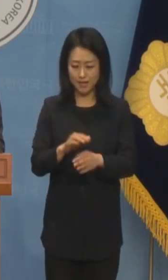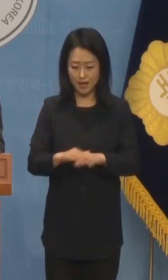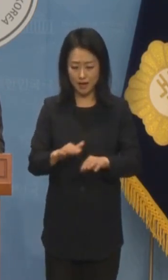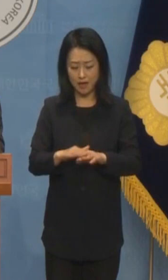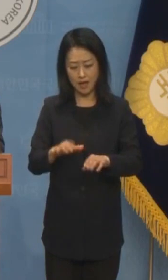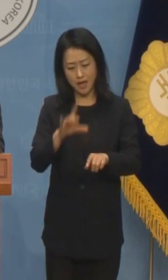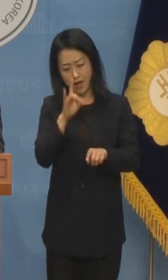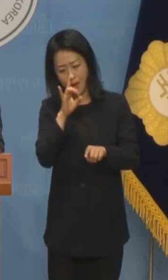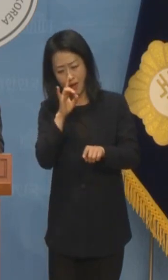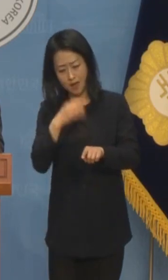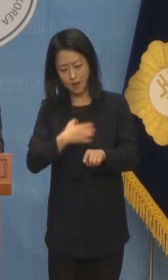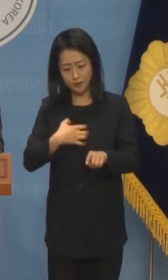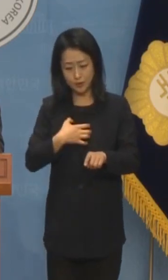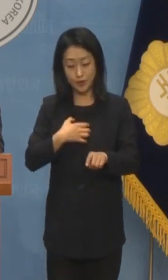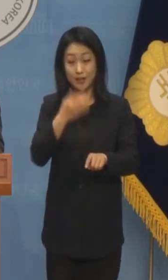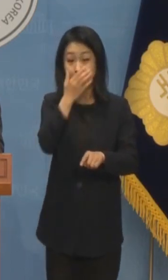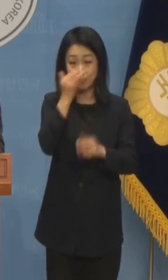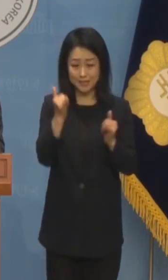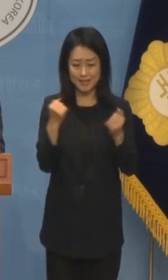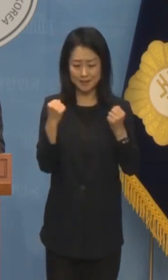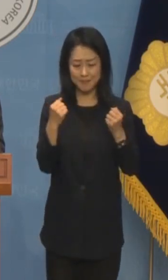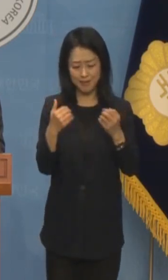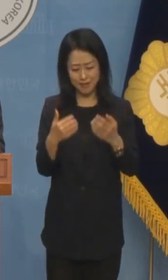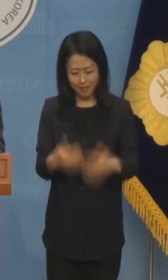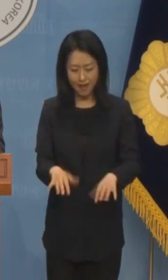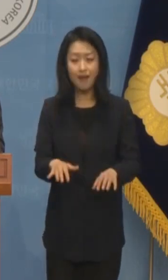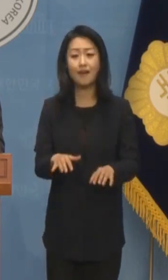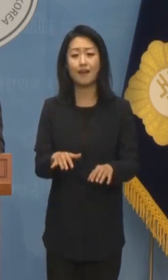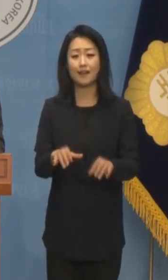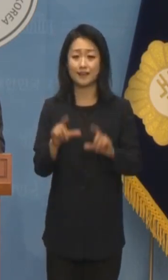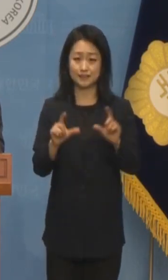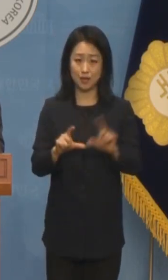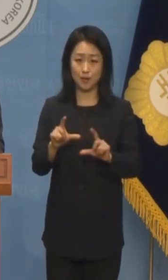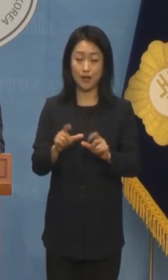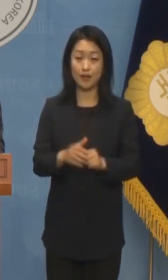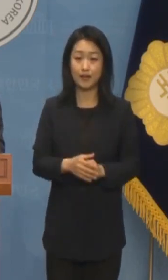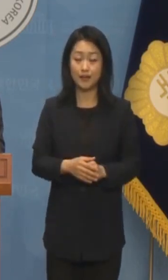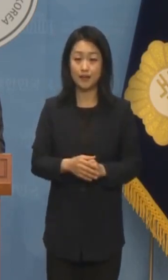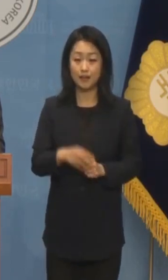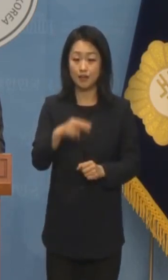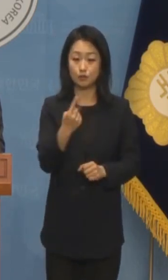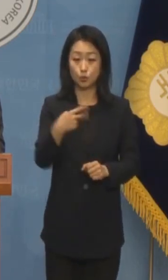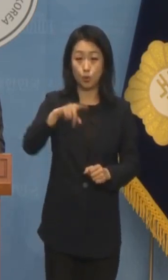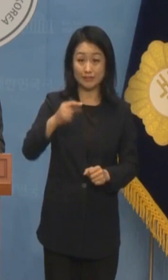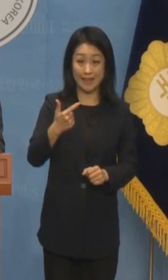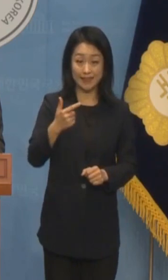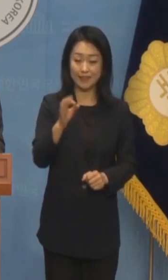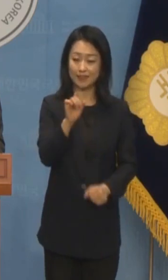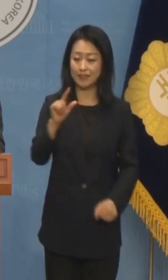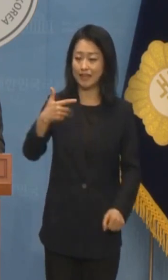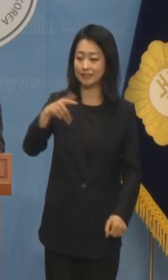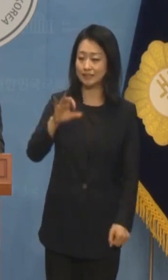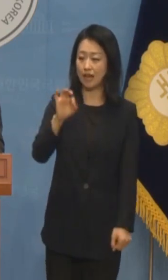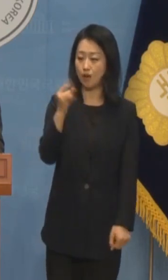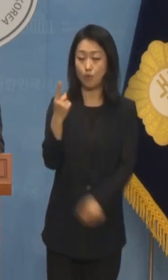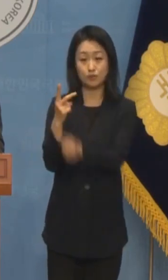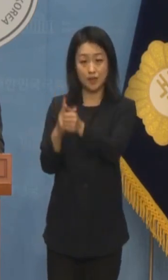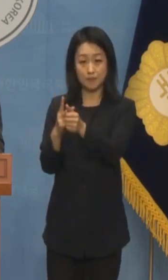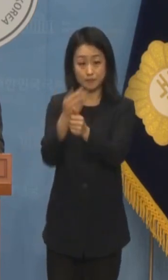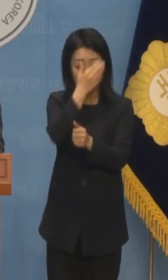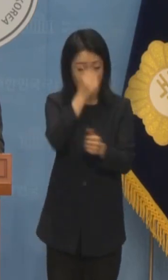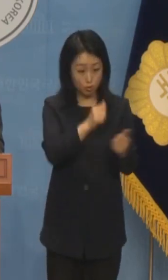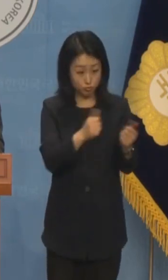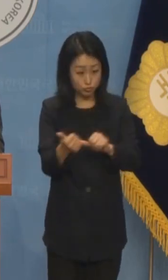있습니다. 청년층이 많이 약해져 있기 때문입니다. 도산 안창호 선생님이 말씀하셨습니다. 청년이